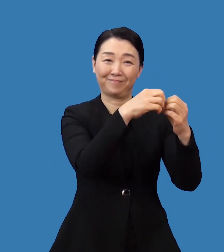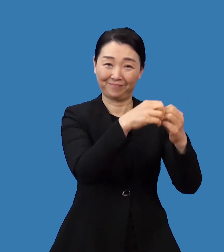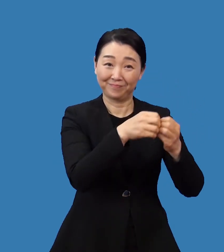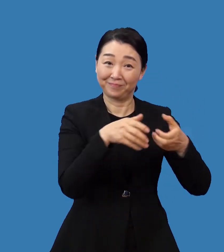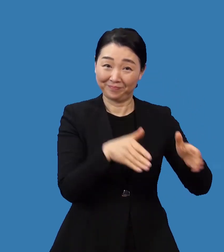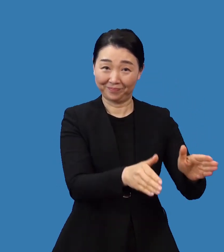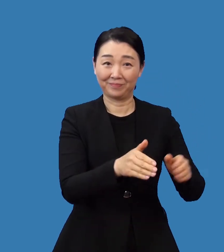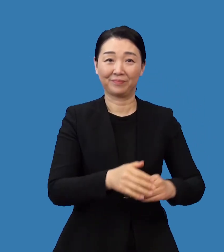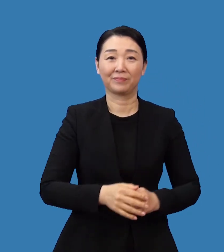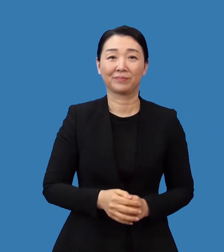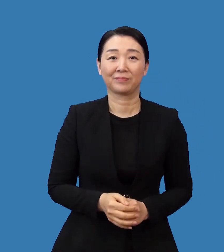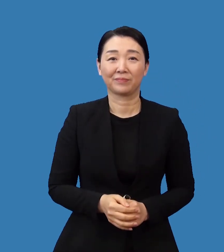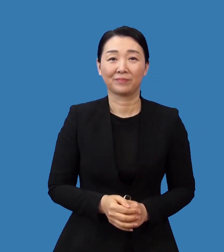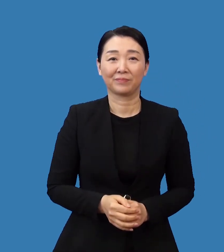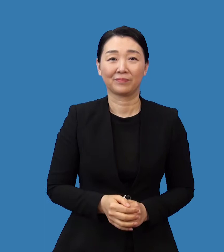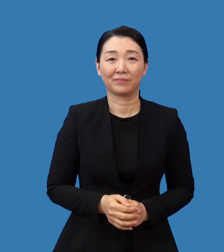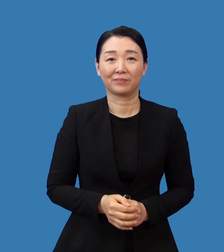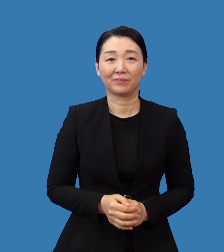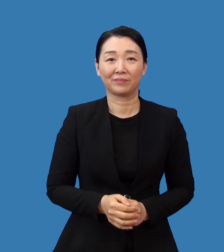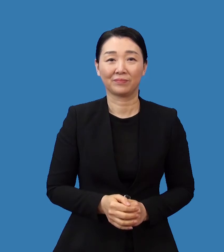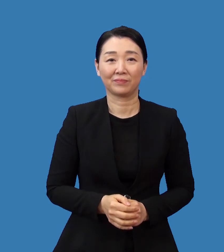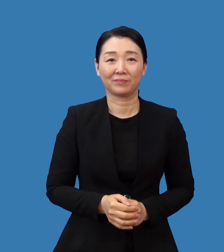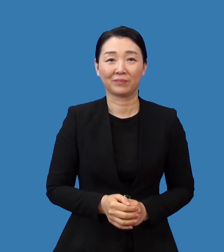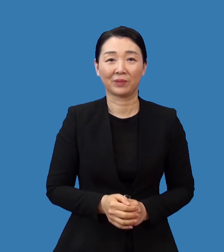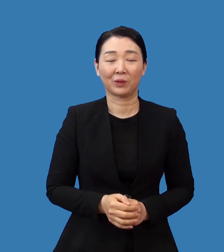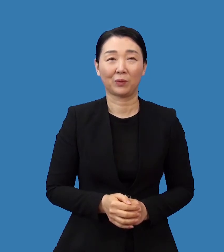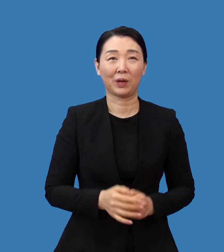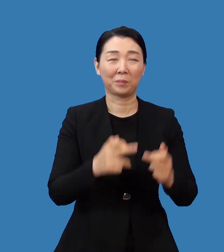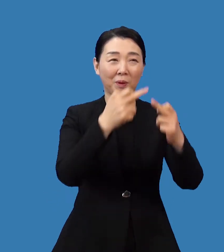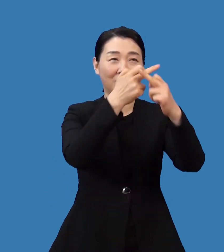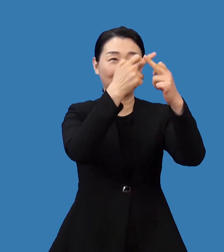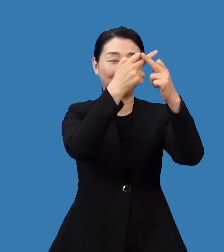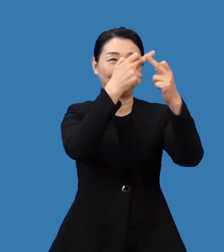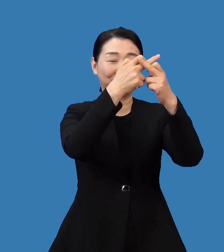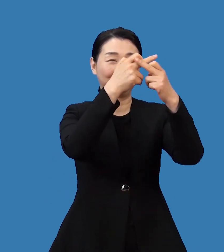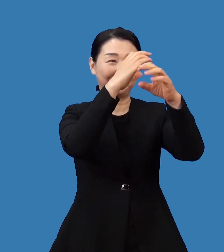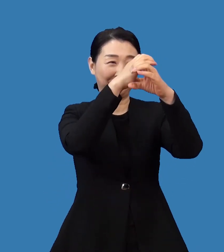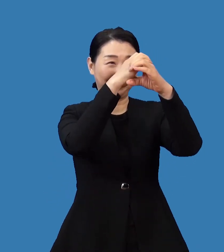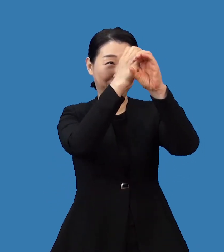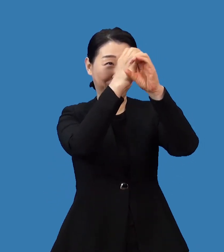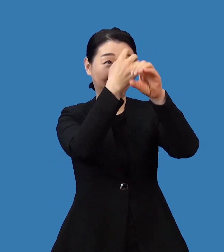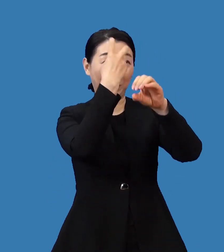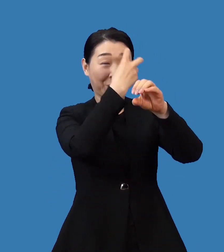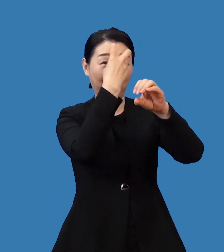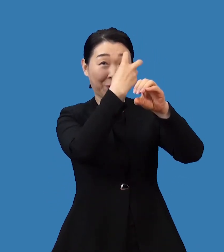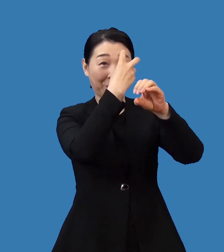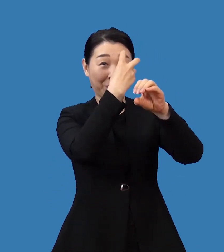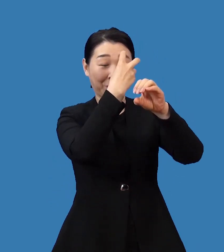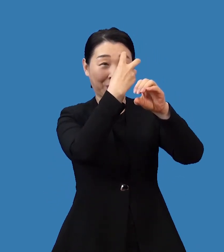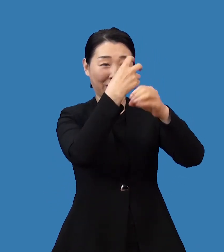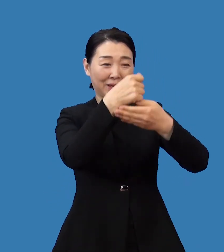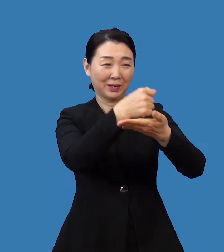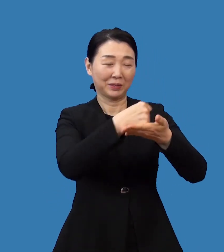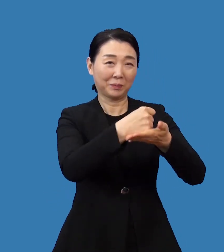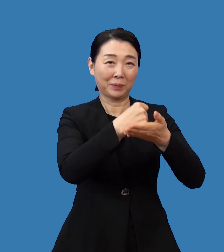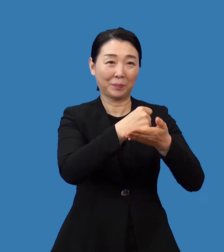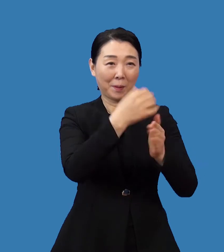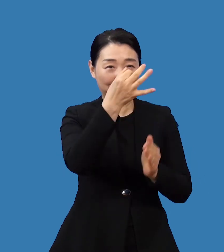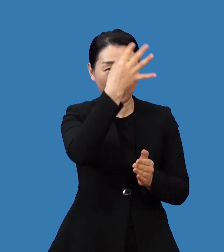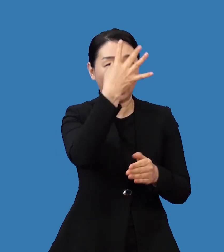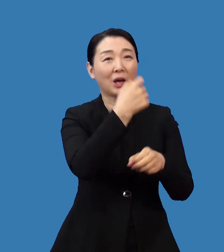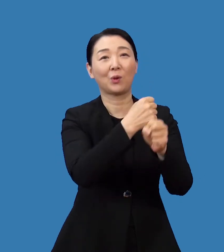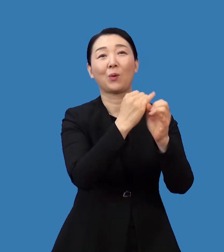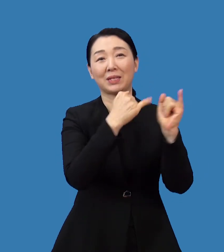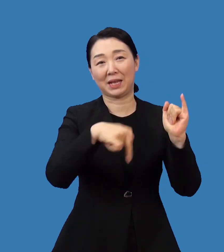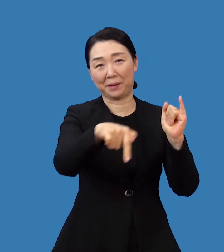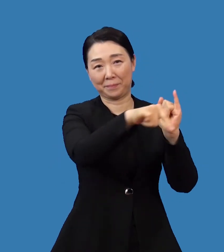출신들이었습니다. 일종의 천문학, 점성술, 그리고 마술을 연구하는 사람들이라고